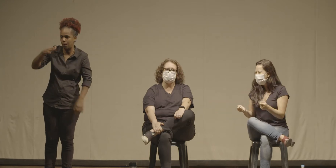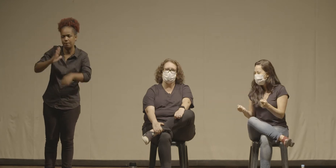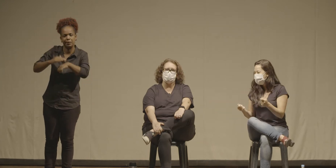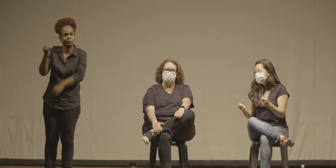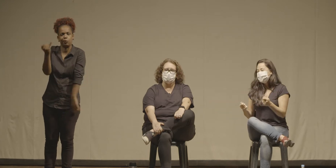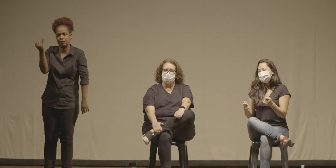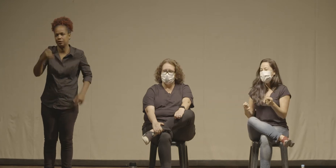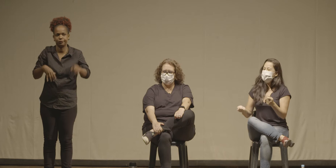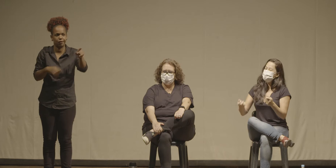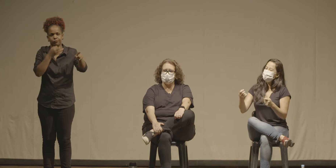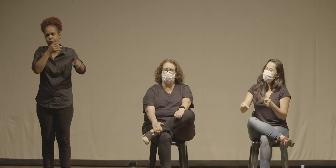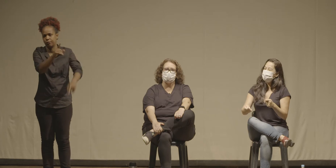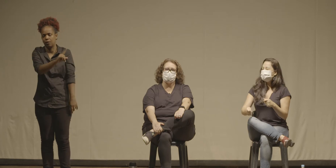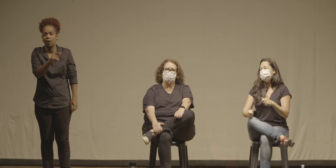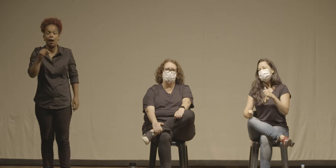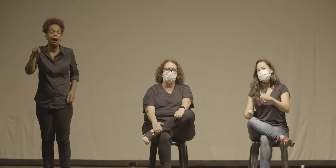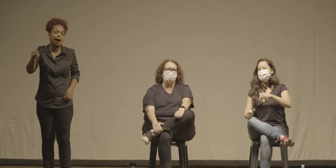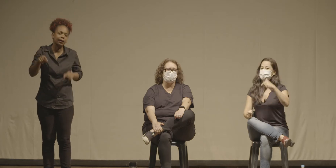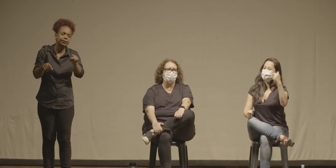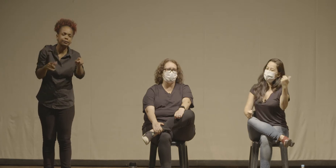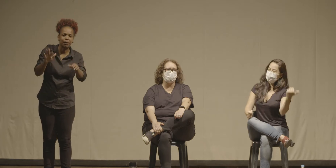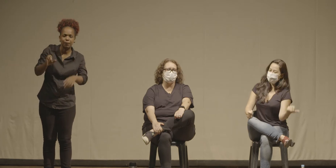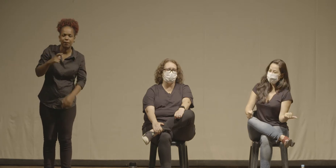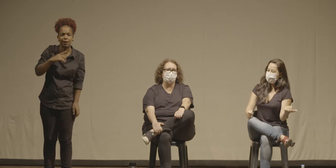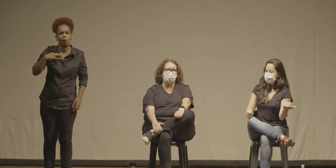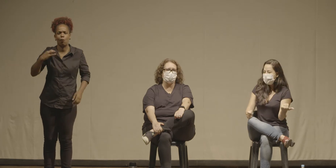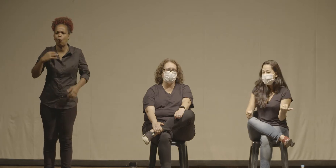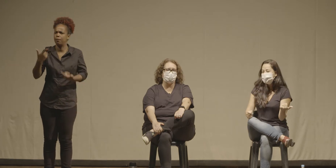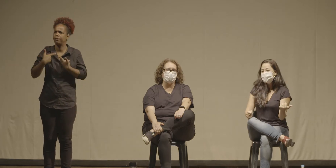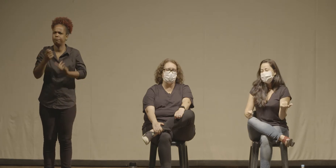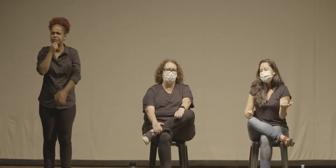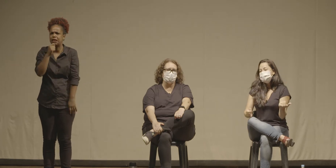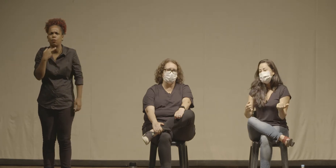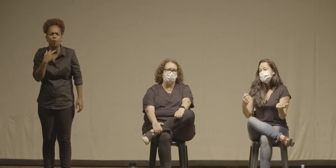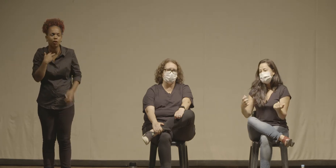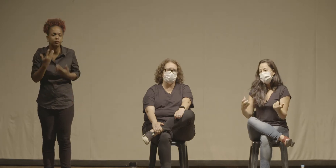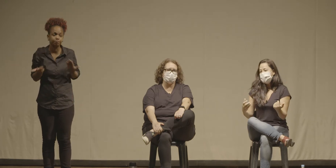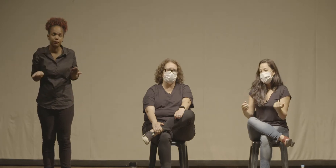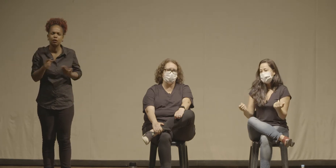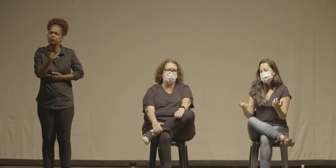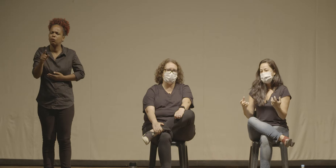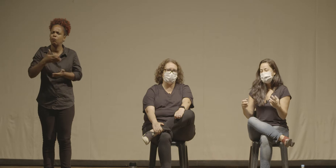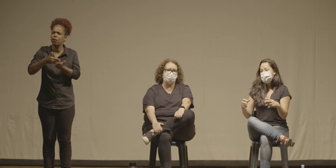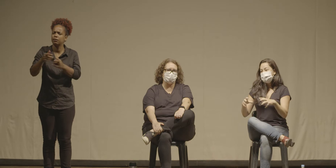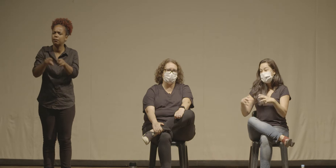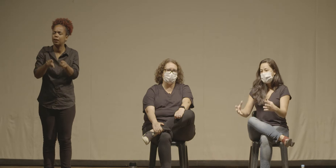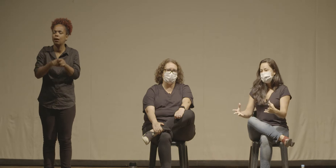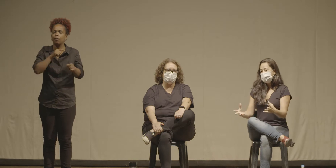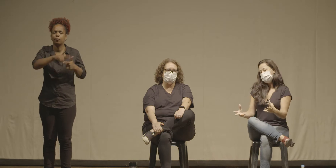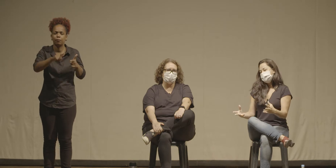meu som, não, mas o som tudo bem, mas o figurino não fica sem. Mas você também começa a ter